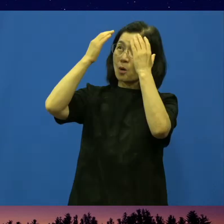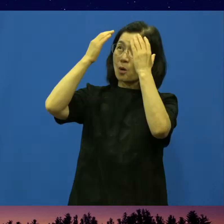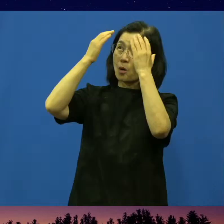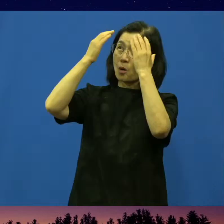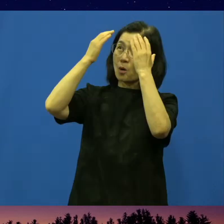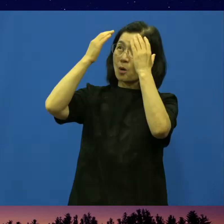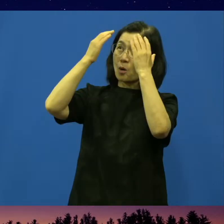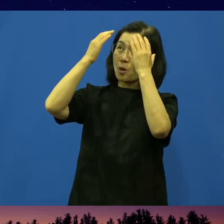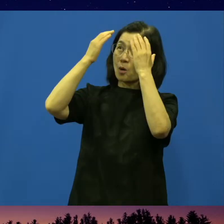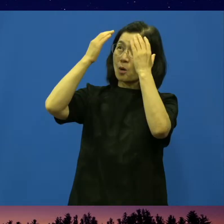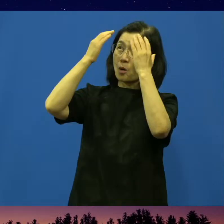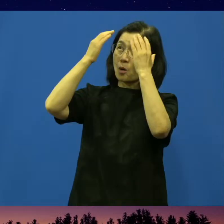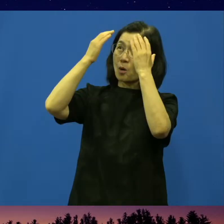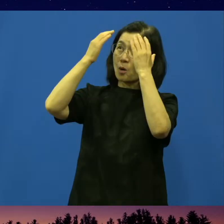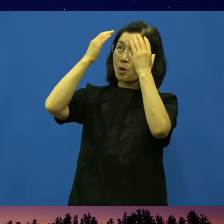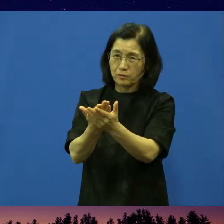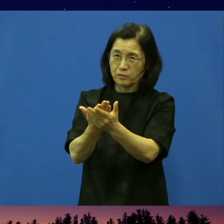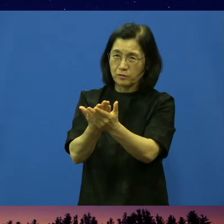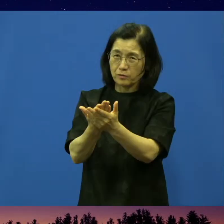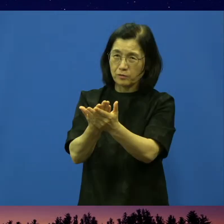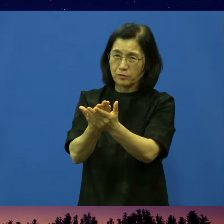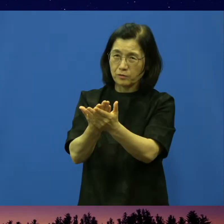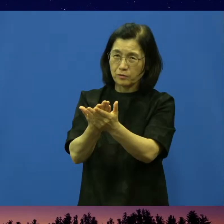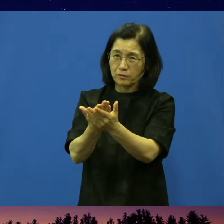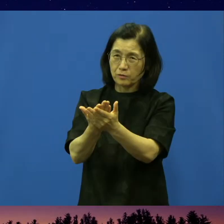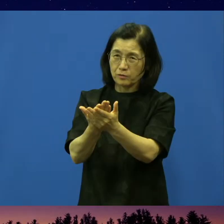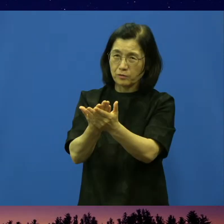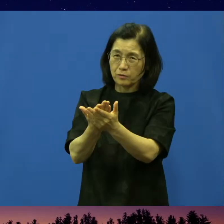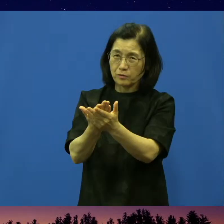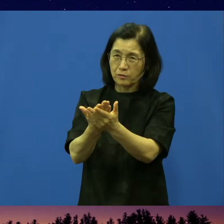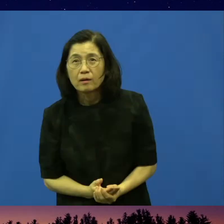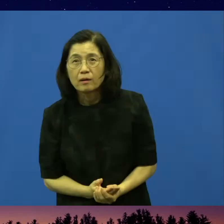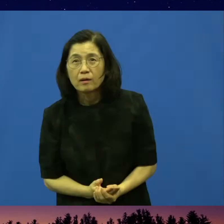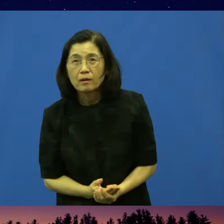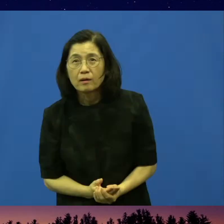어떤 분은 5만 원 끄고 눈이 막 열리는